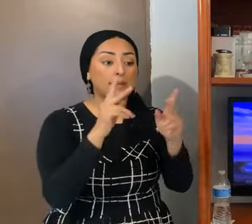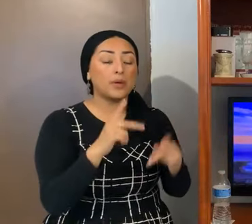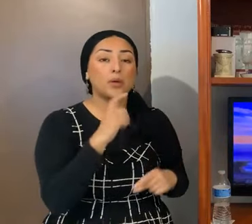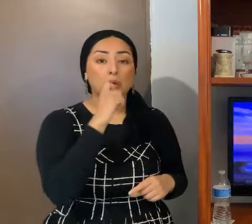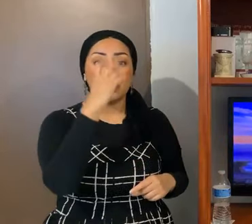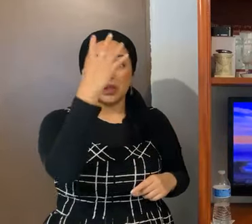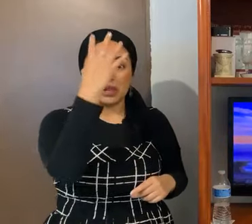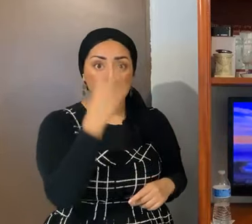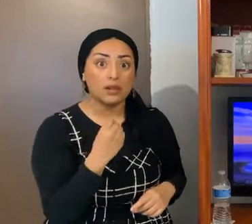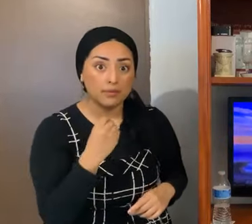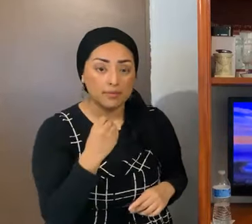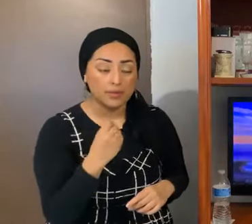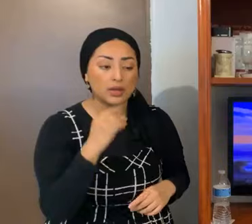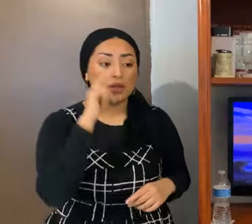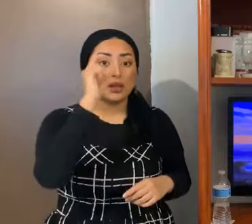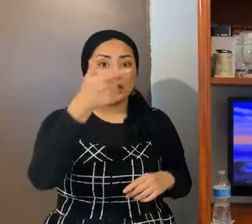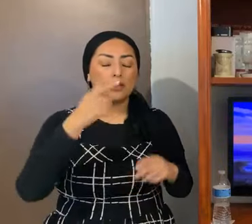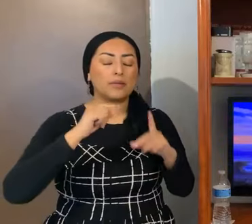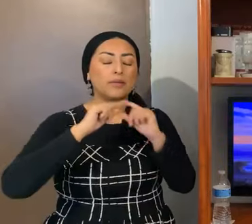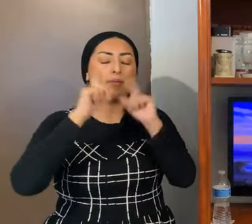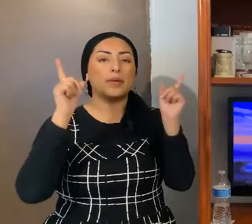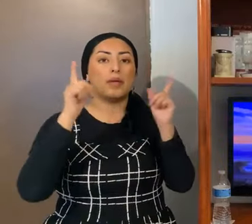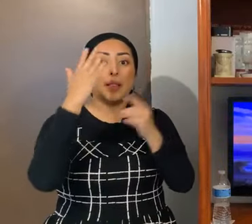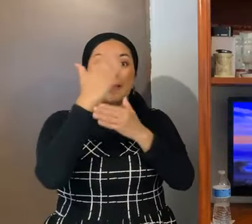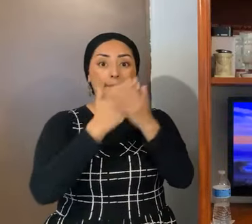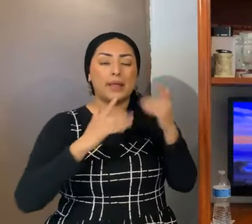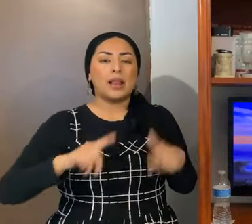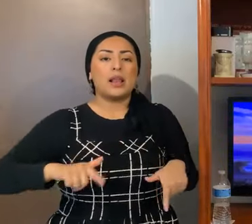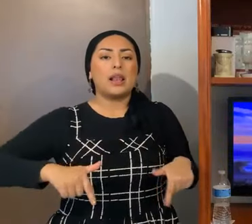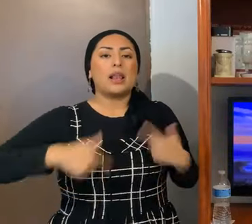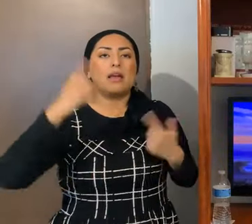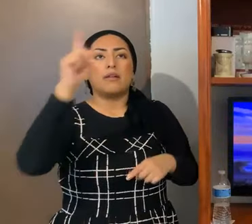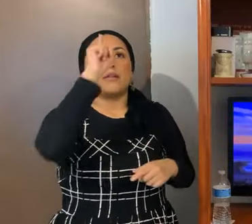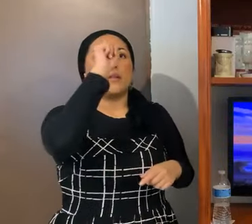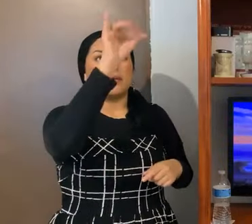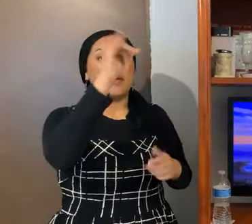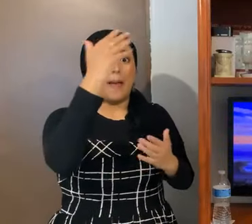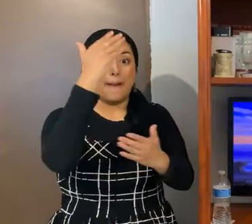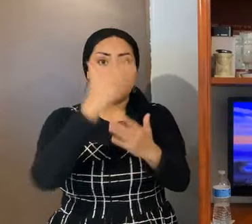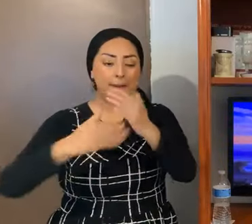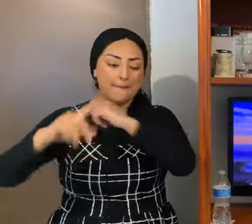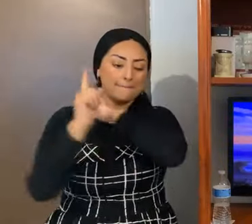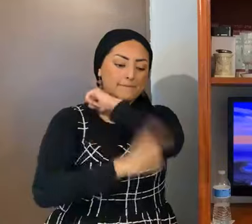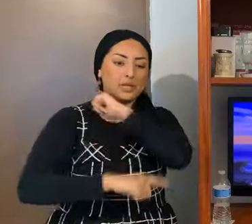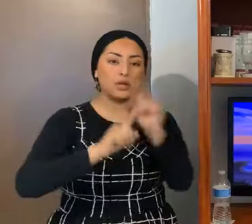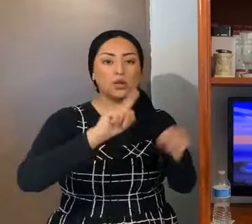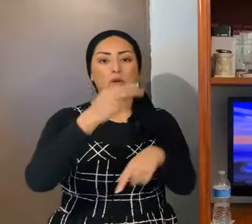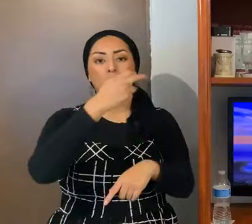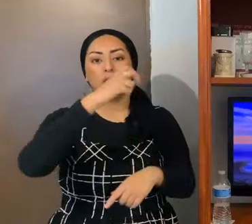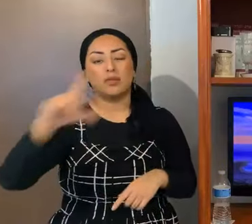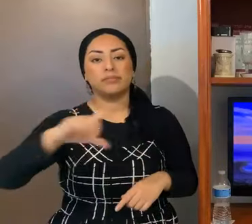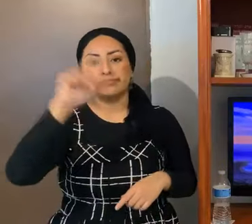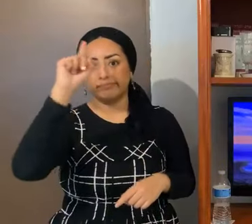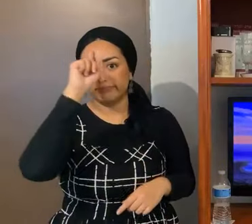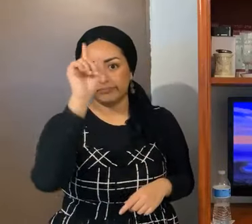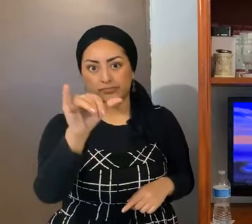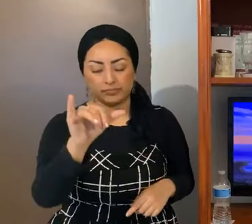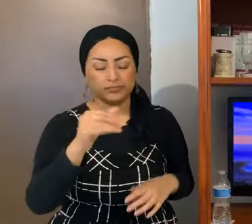de la tierra serán despertados, unos para vida eterna y otros para vergüenza y confusión perpetua. Y vamos adelante a